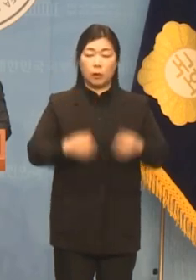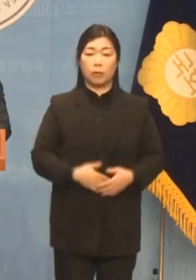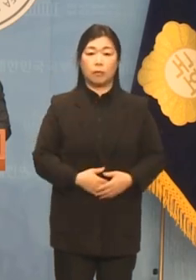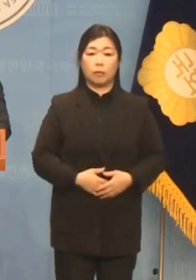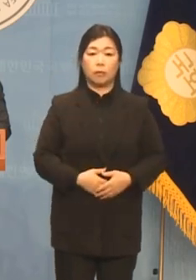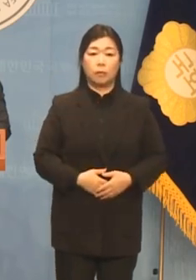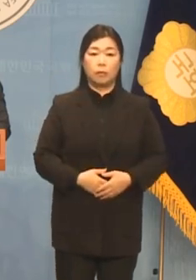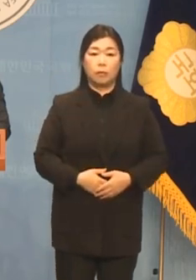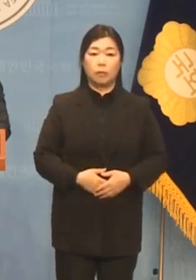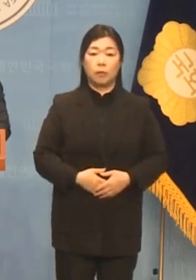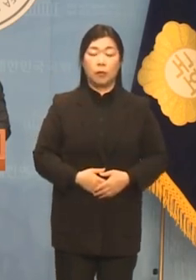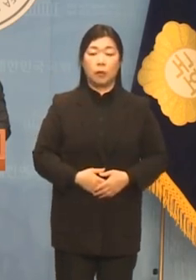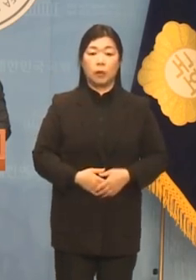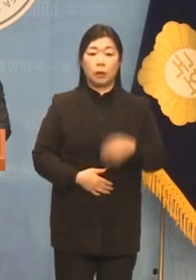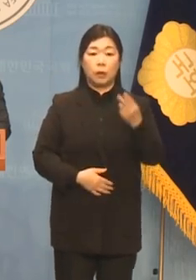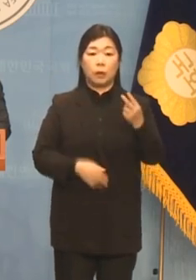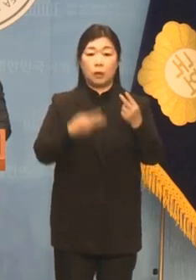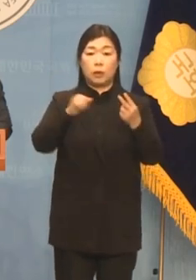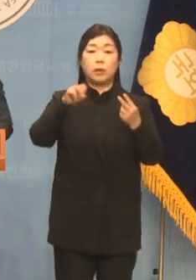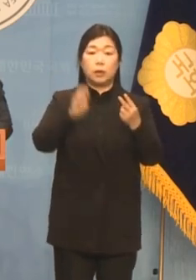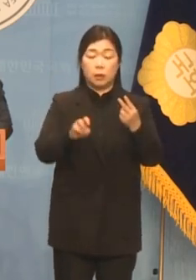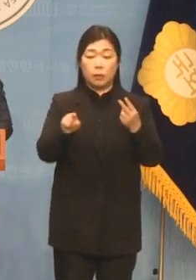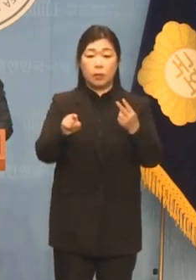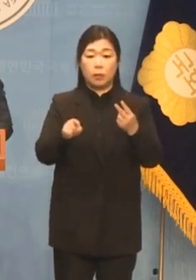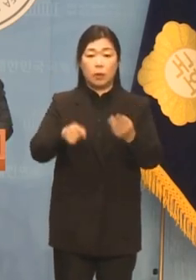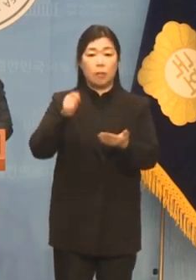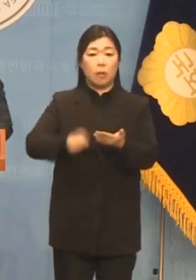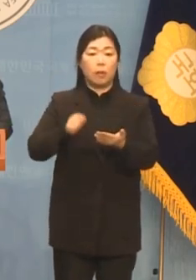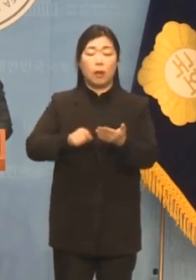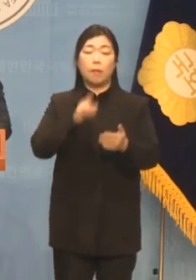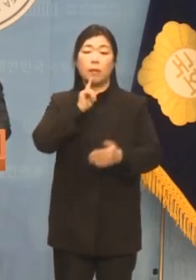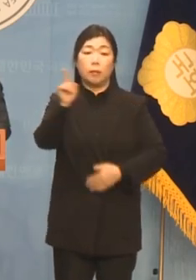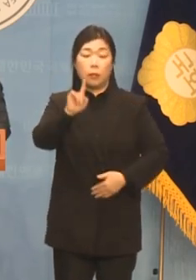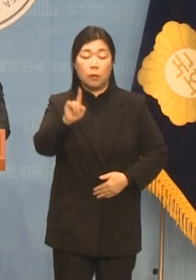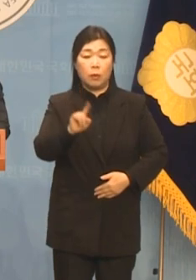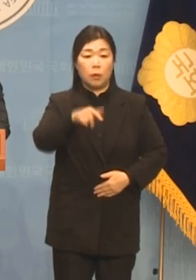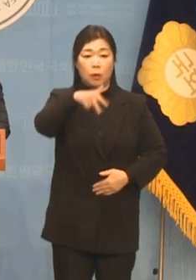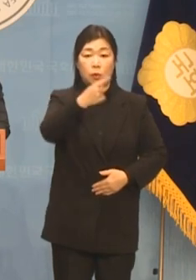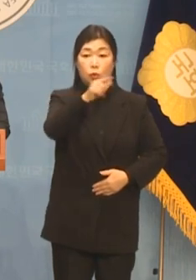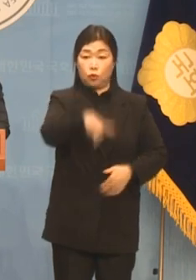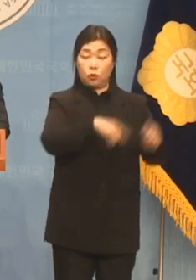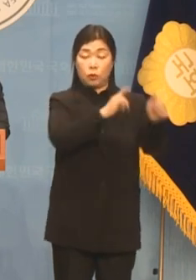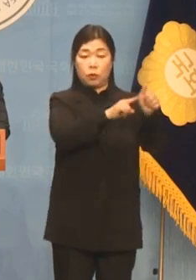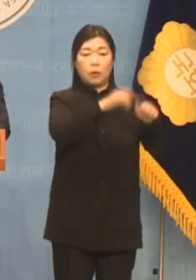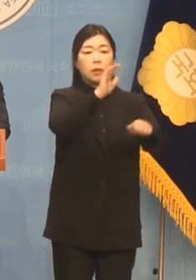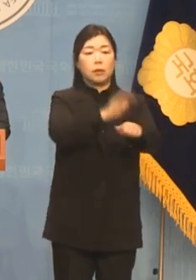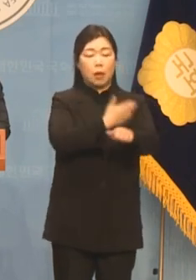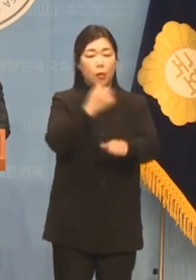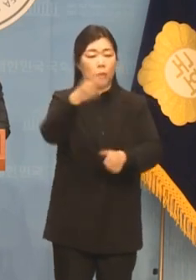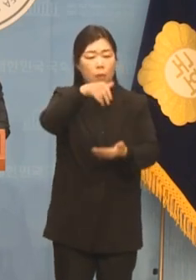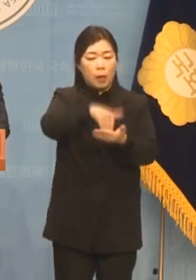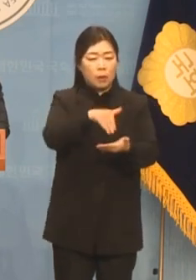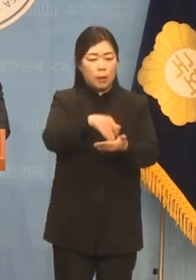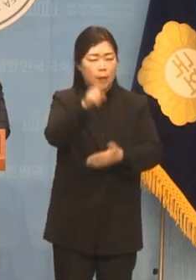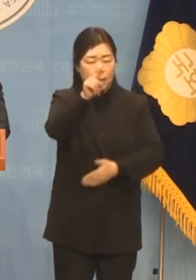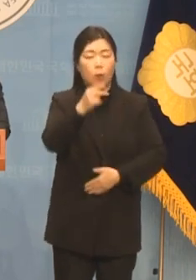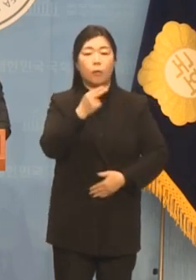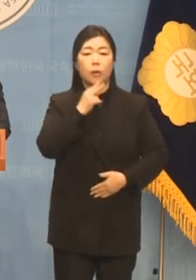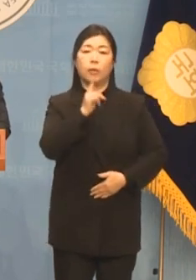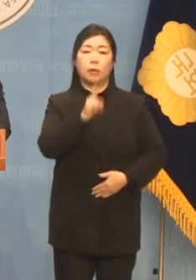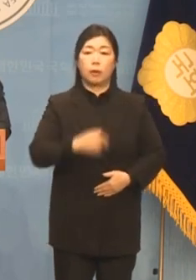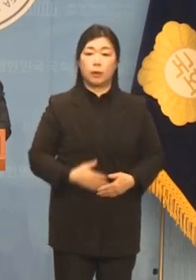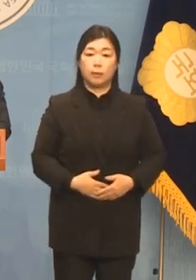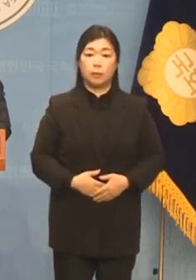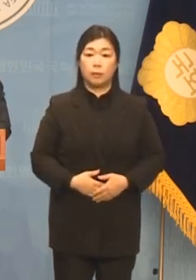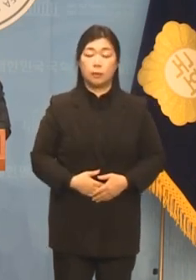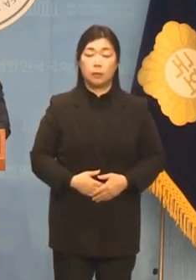인정하지도 반성하지도 않는다라는 평가를 했겠습니까 조국 대표는 공익에 대한 일말의 양심이